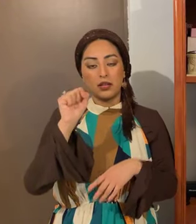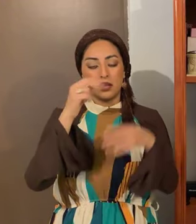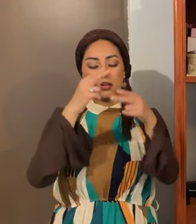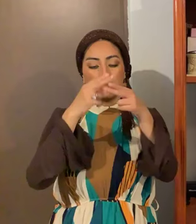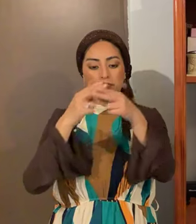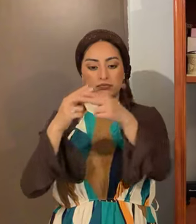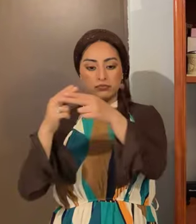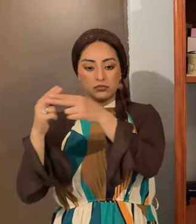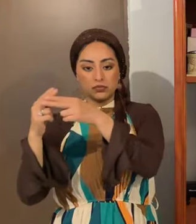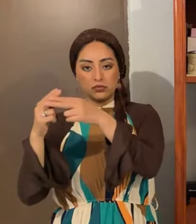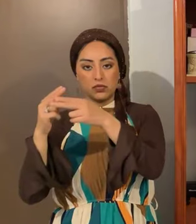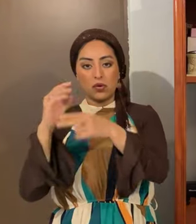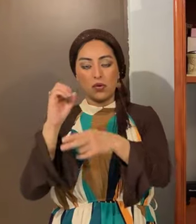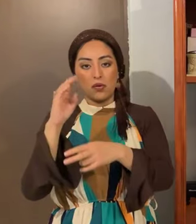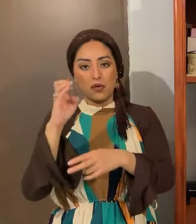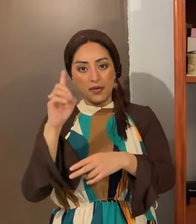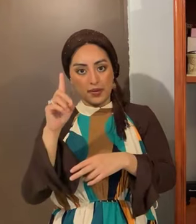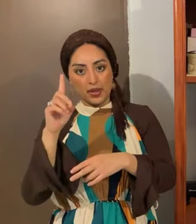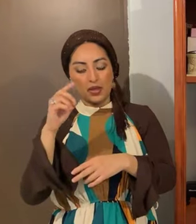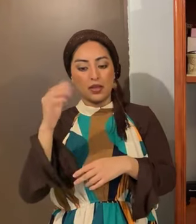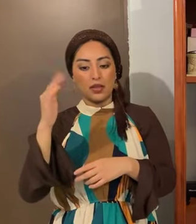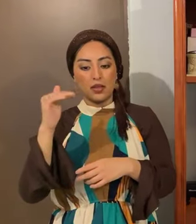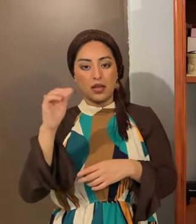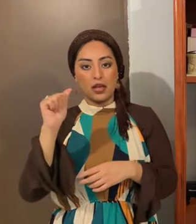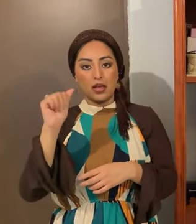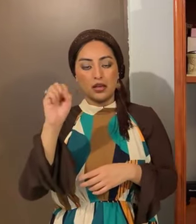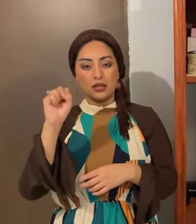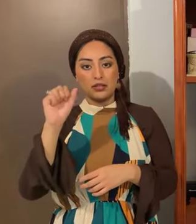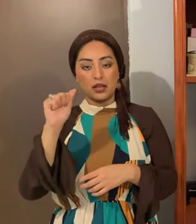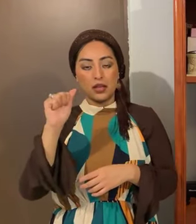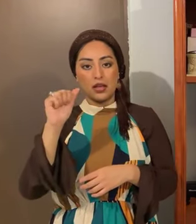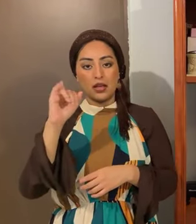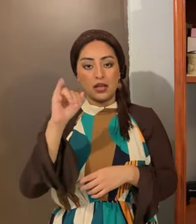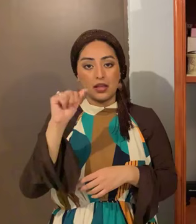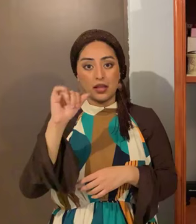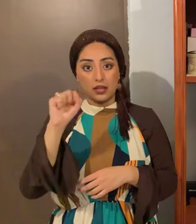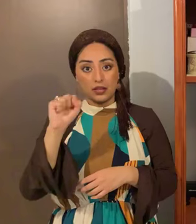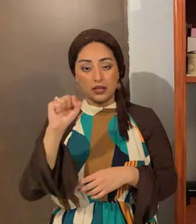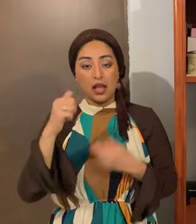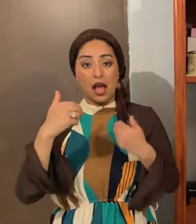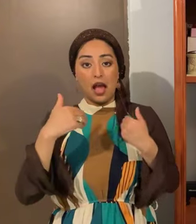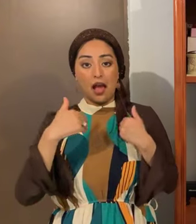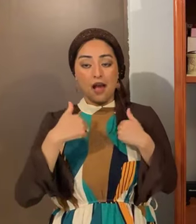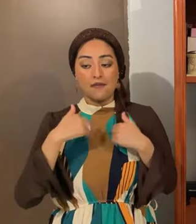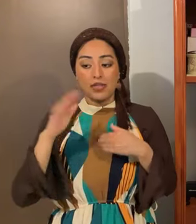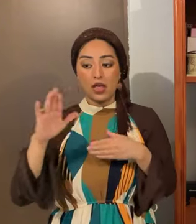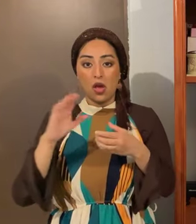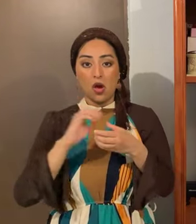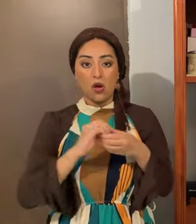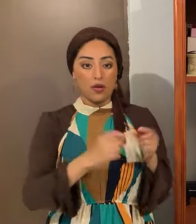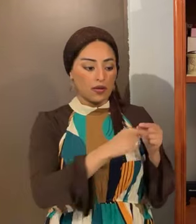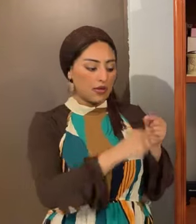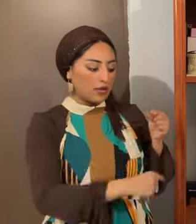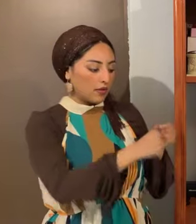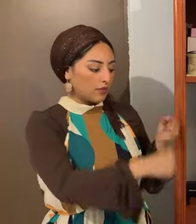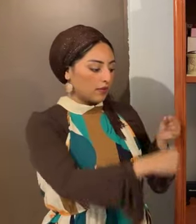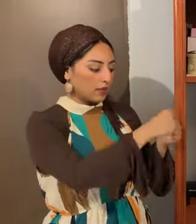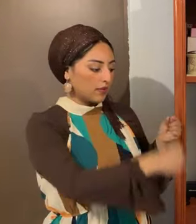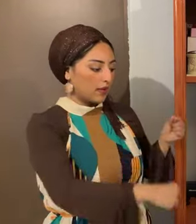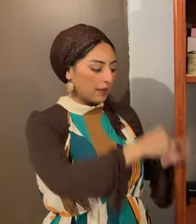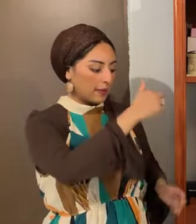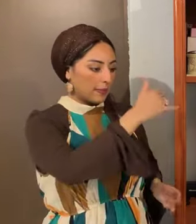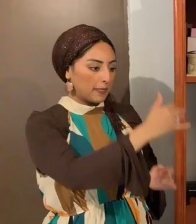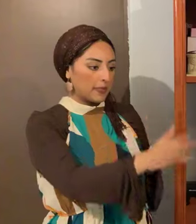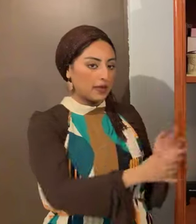Mignías, Obededom, Jehiel y Asaías tenían arpas afinadas en la octava